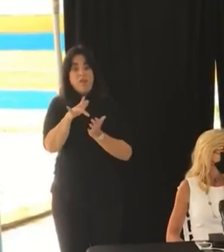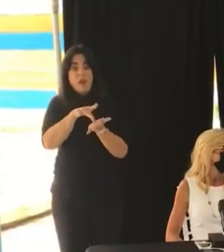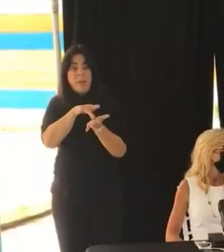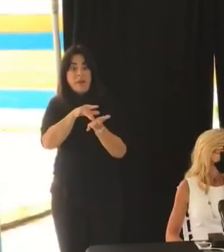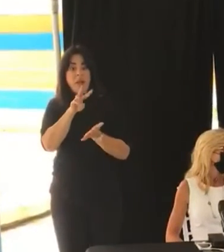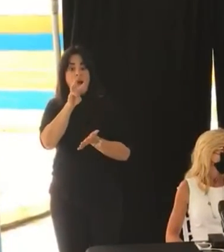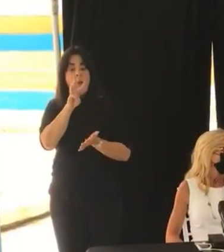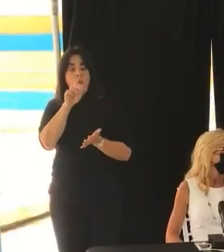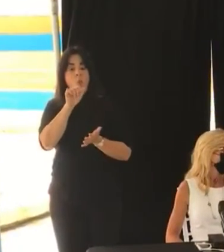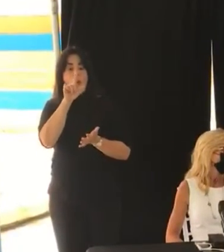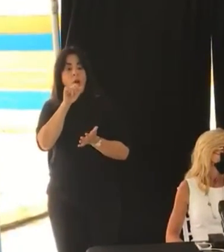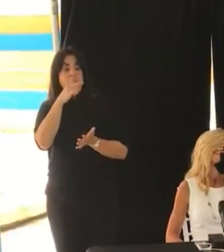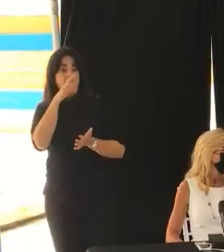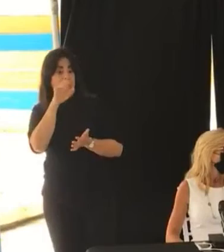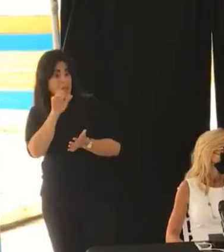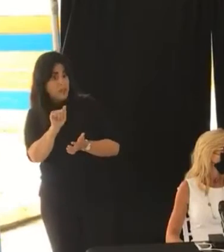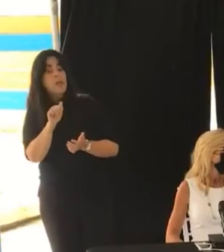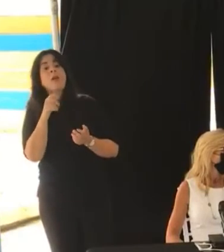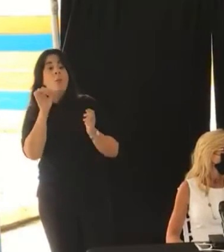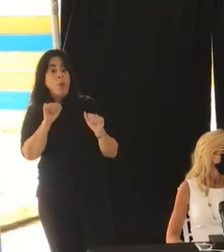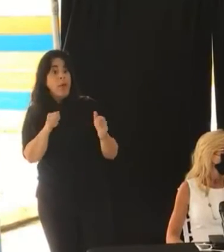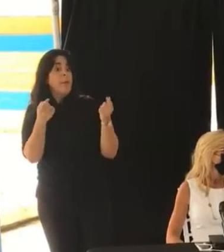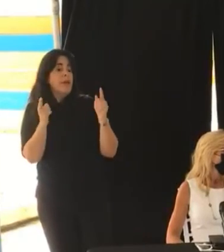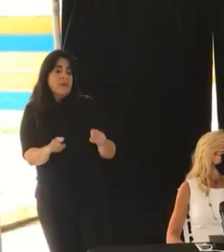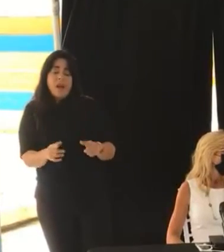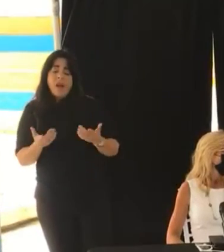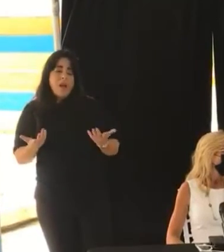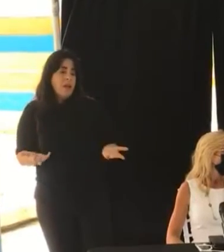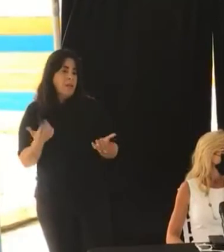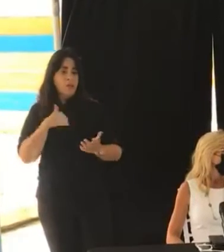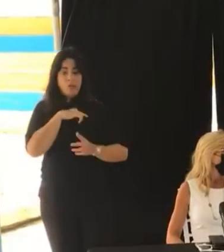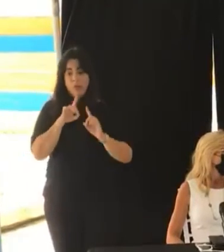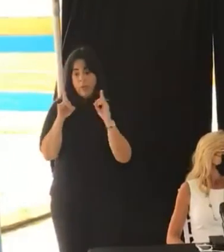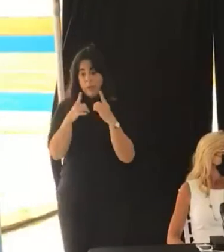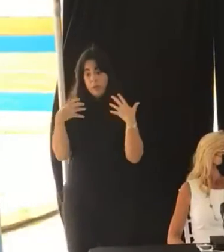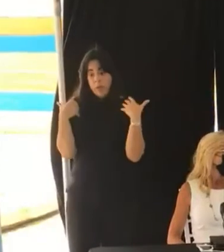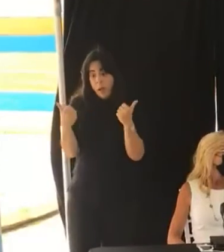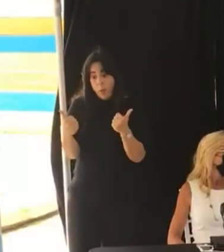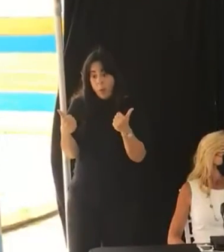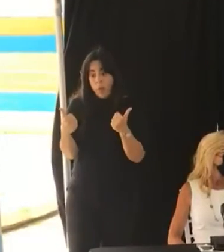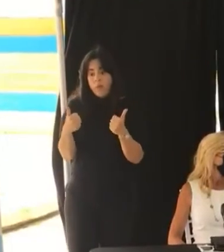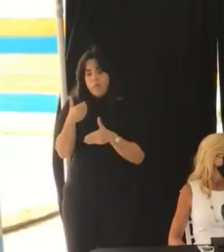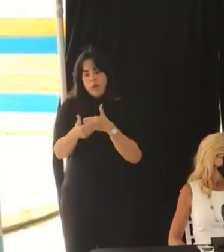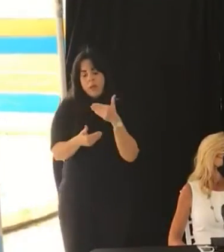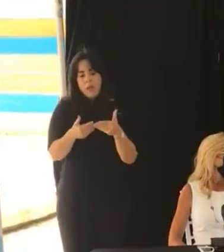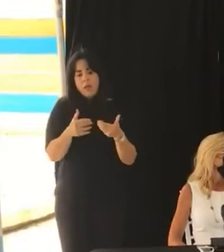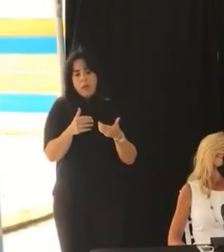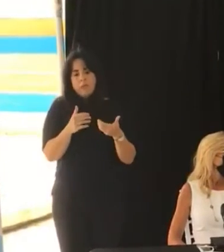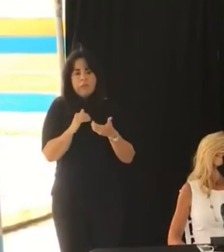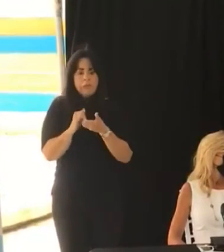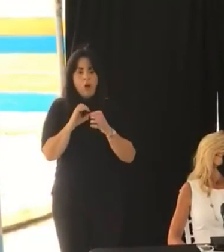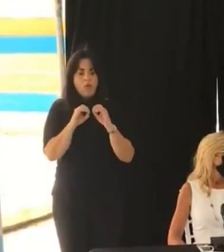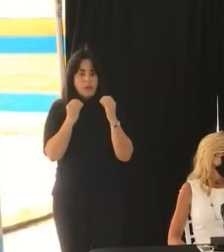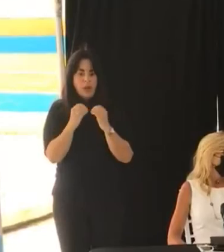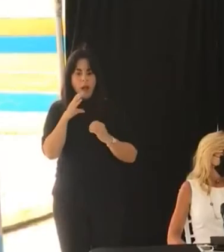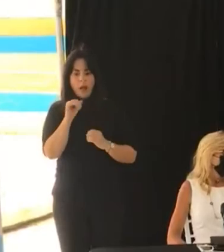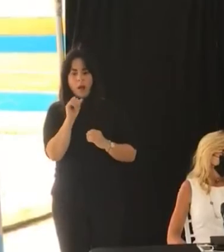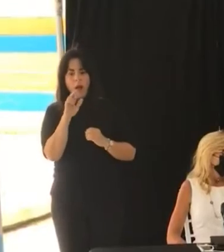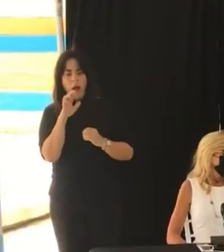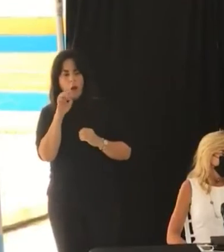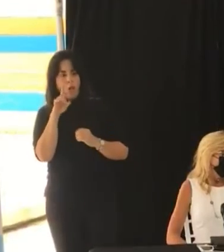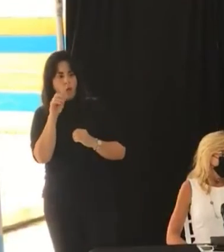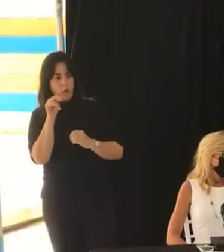Esto puede suceder. Y esto, pues nosotros en el Departamento de Salud, a través de la oficina de la doctora Cardona, que